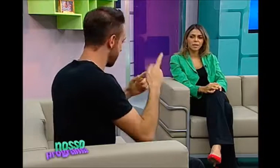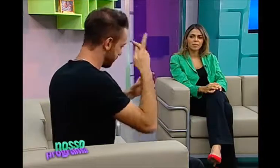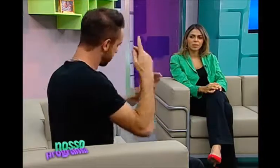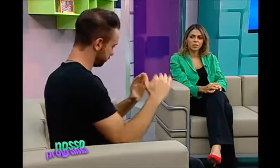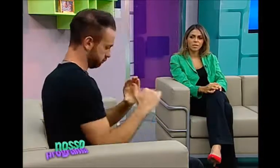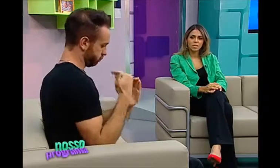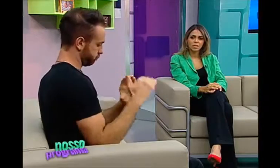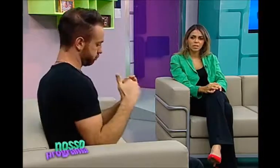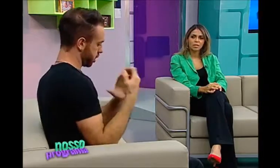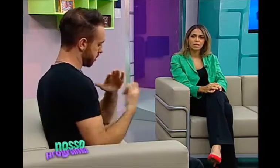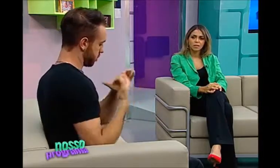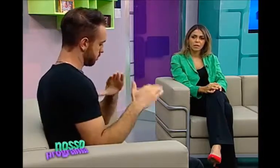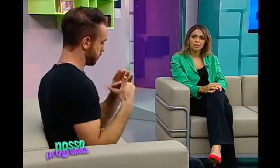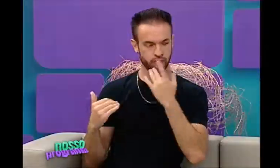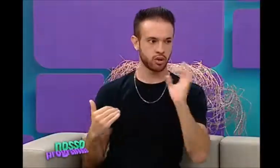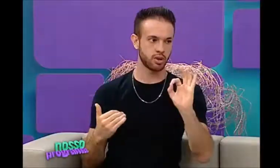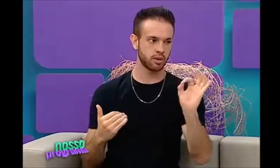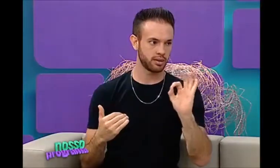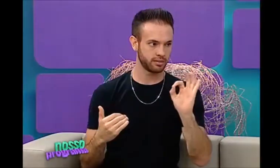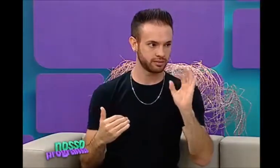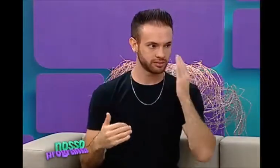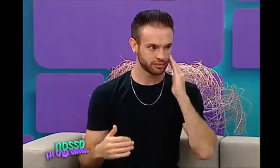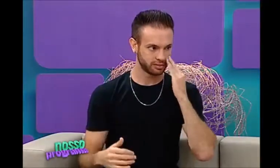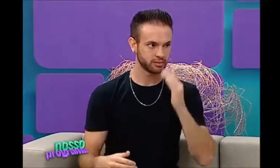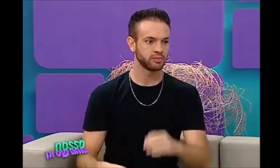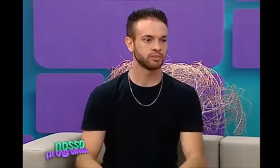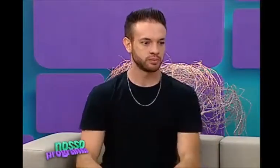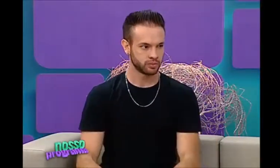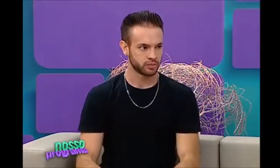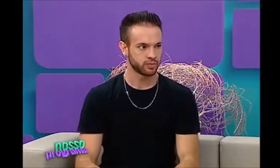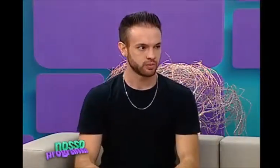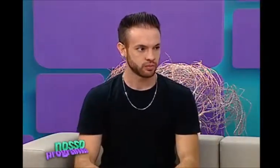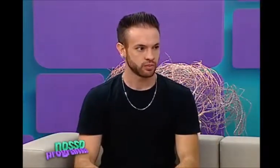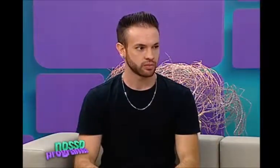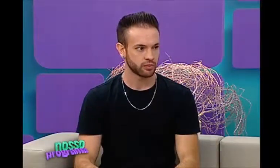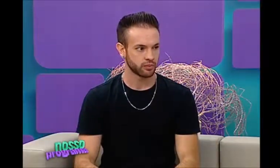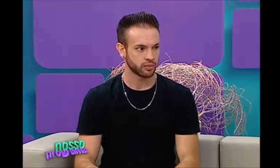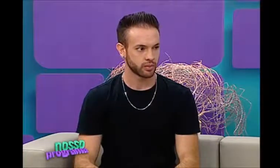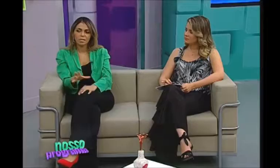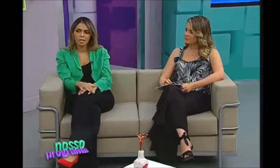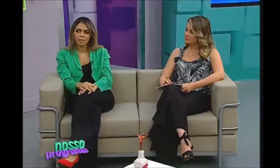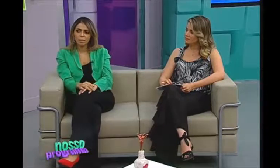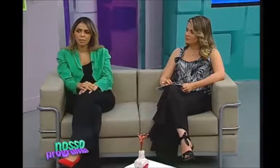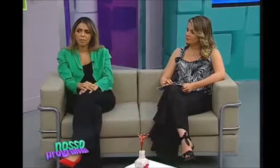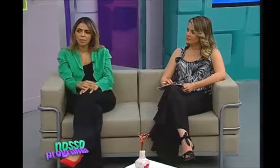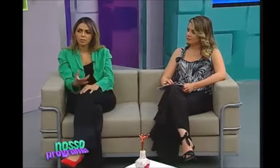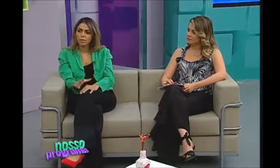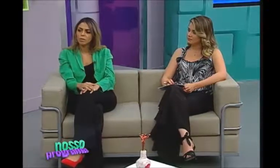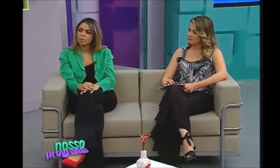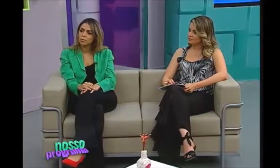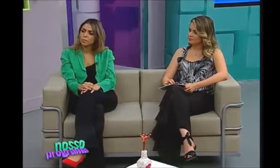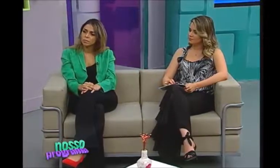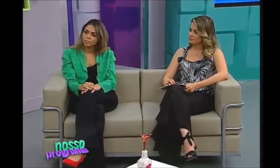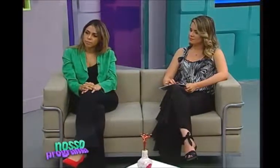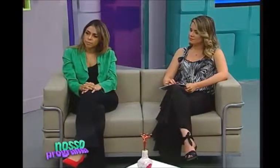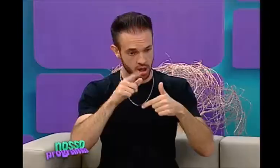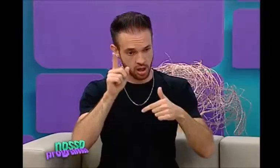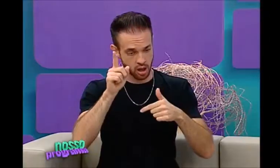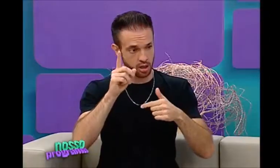as coisas. Mas as empresas não mandam muita mensagem, geralmente são pessoas, né, que mandam perguntando.